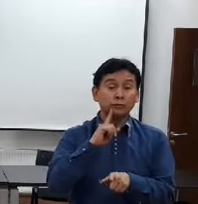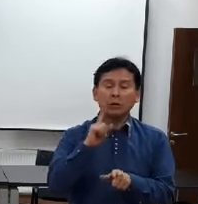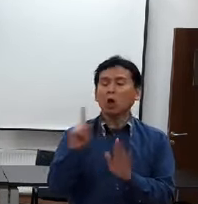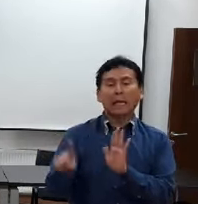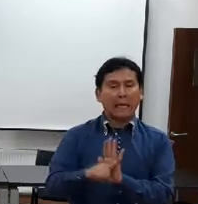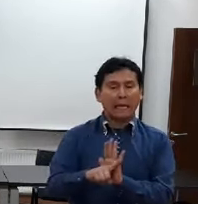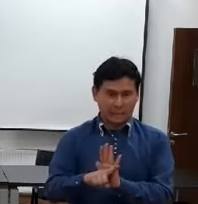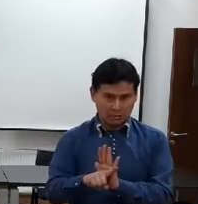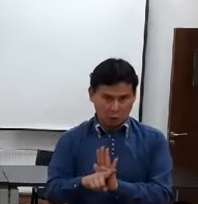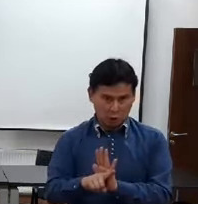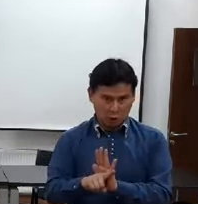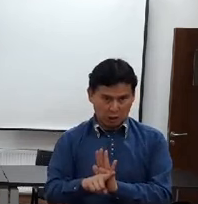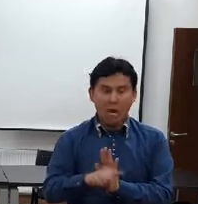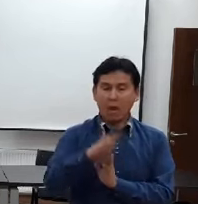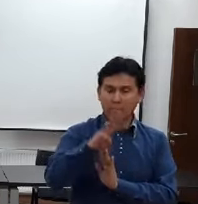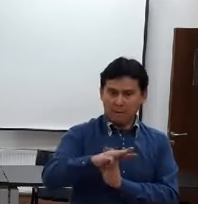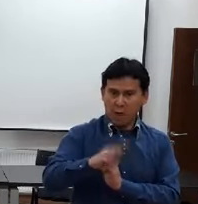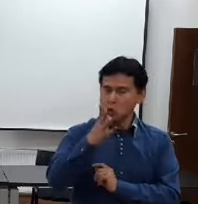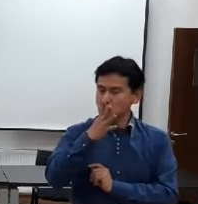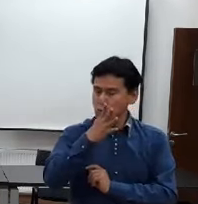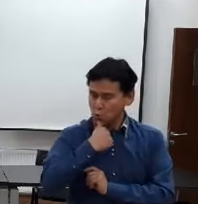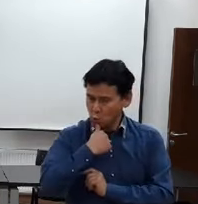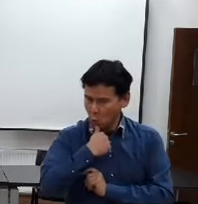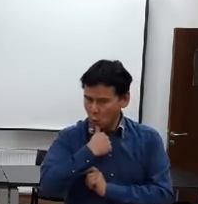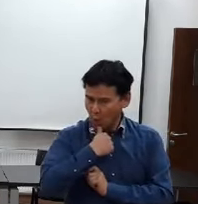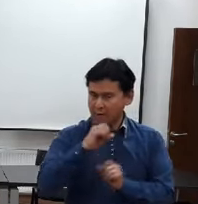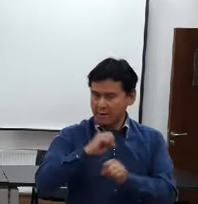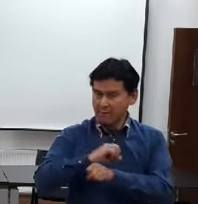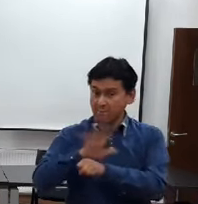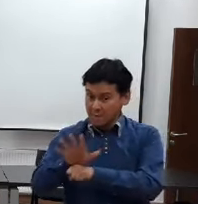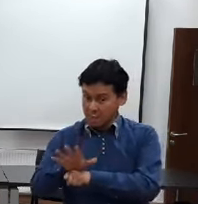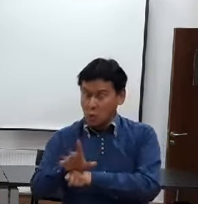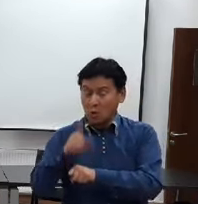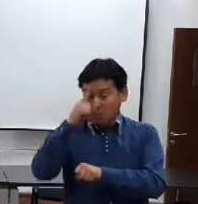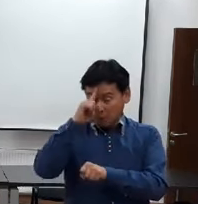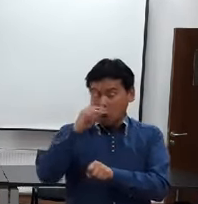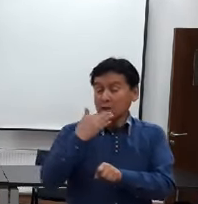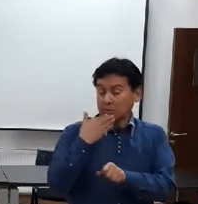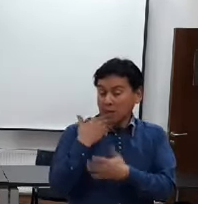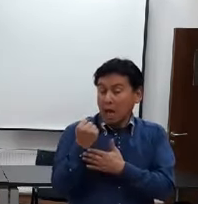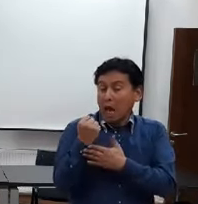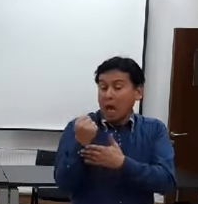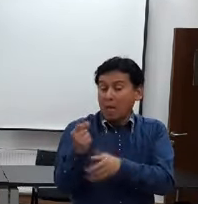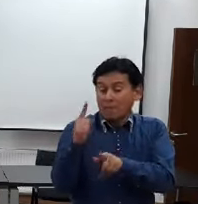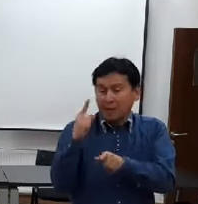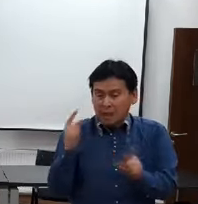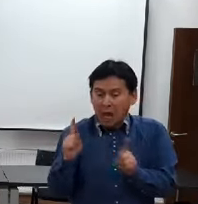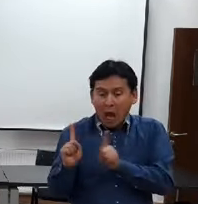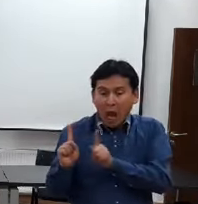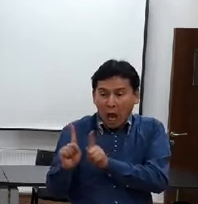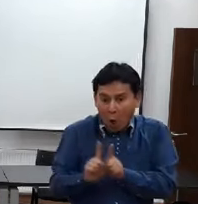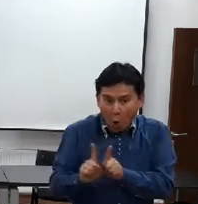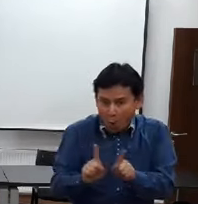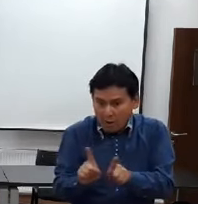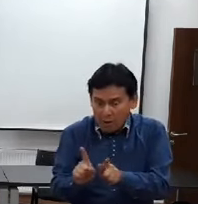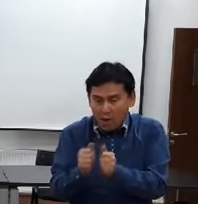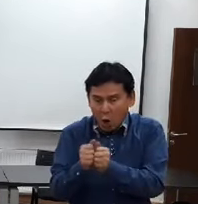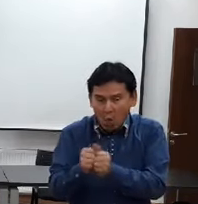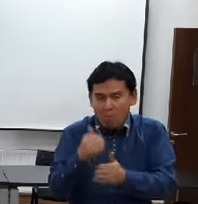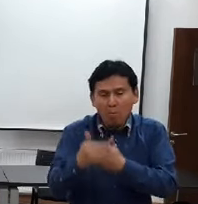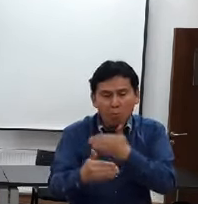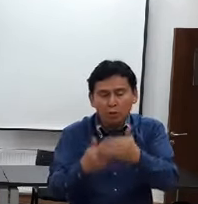negativo por lo tanto la mamá no tiene la contaminación y vamos a tener que también tomar las medidas para que acompañándola ella en